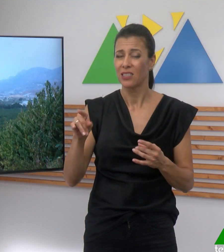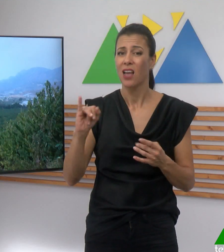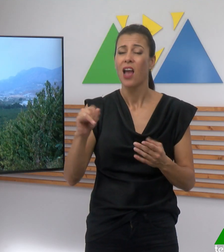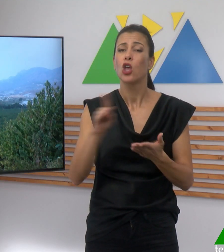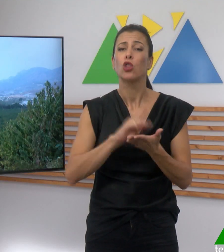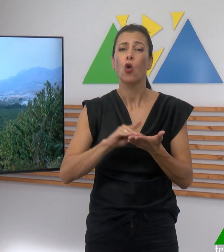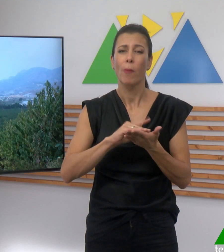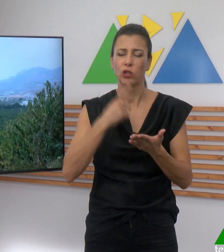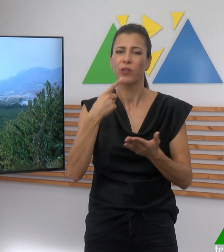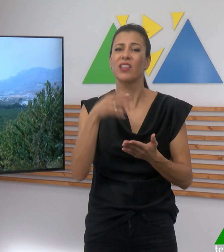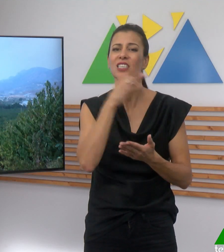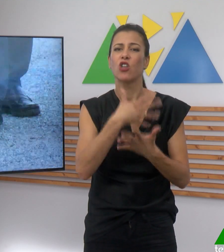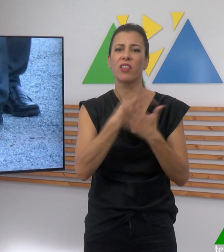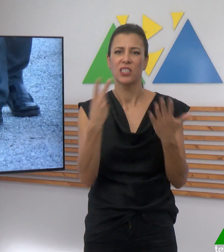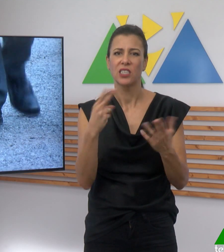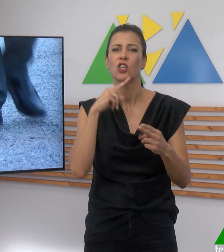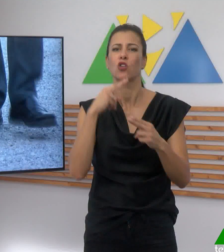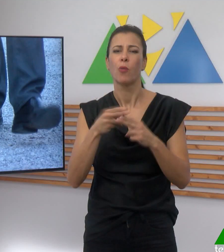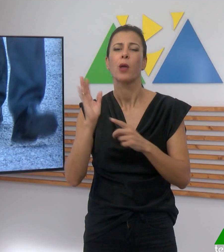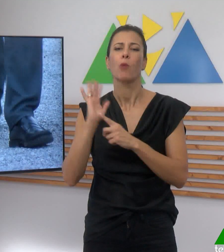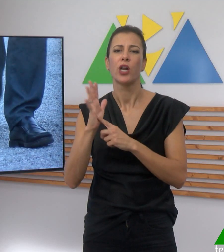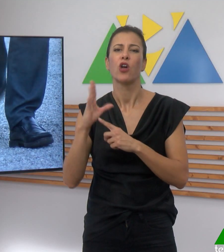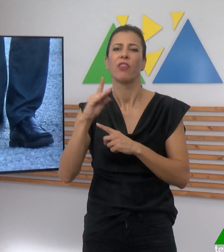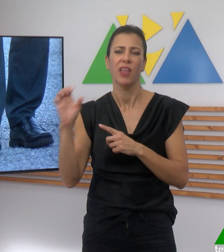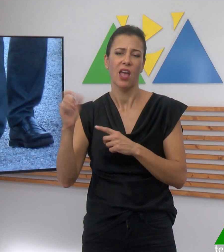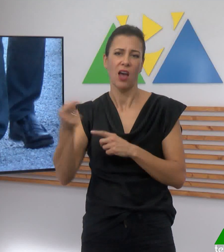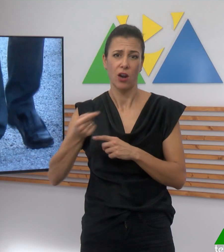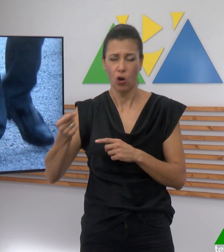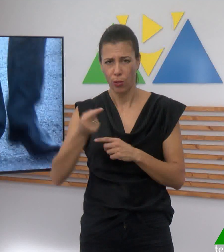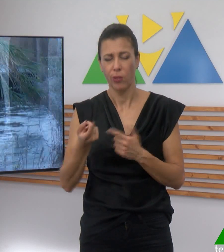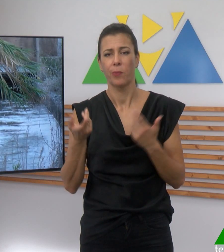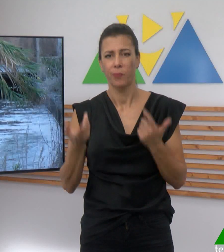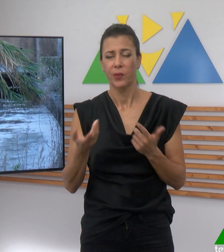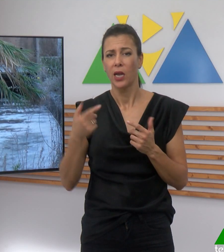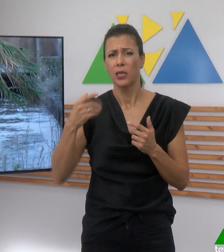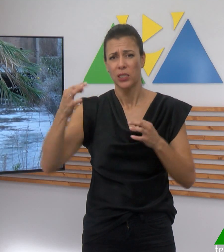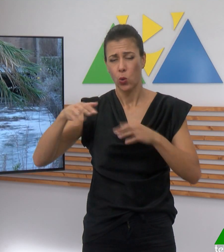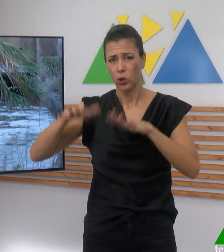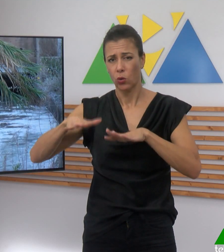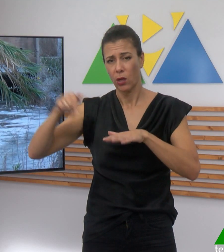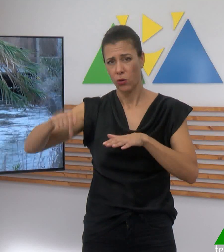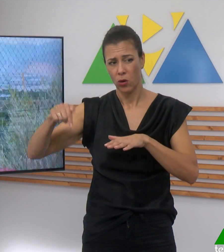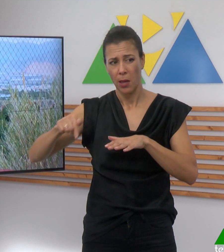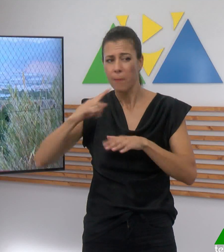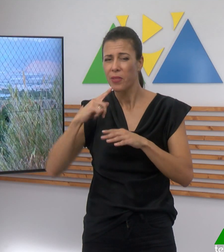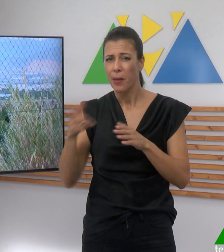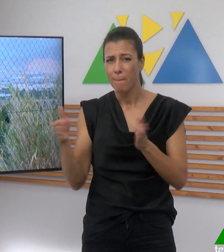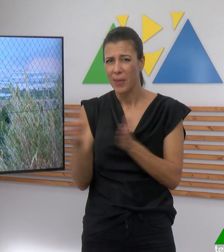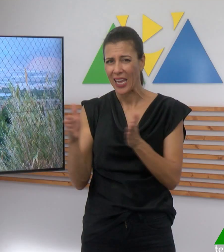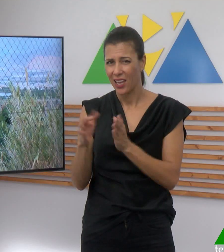ya con el nombre de molino del arroz debió estar situado en esta pequeña elevación que y el agua